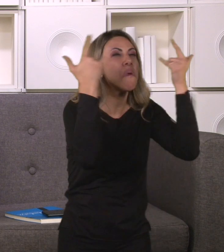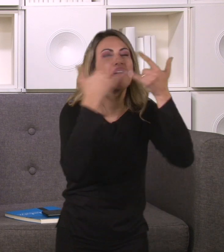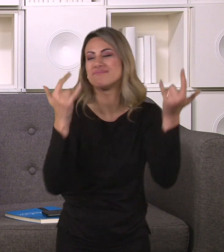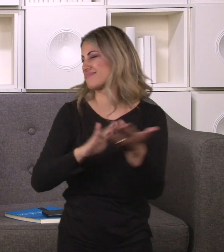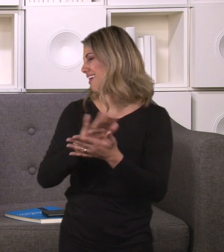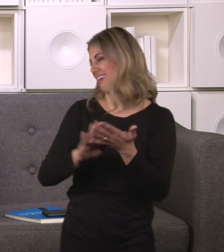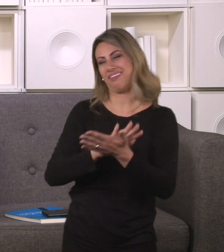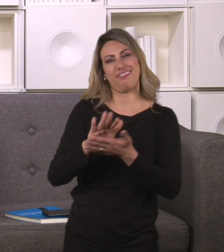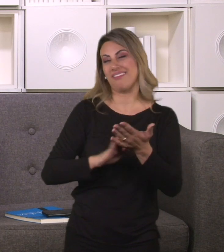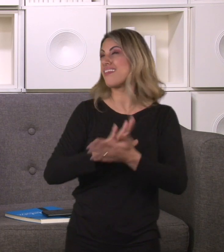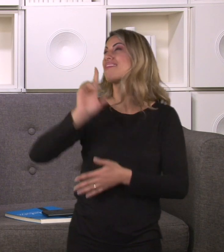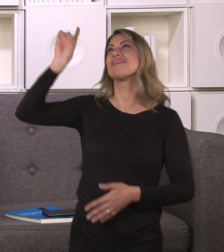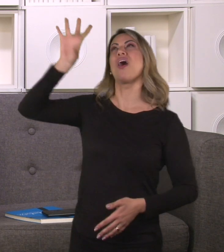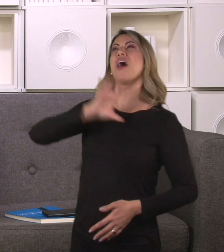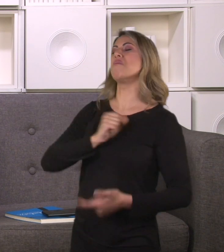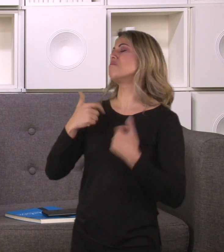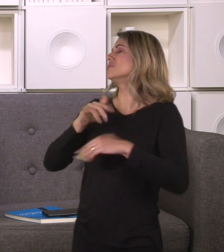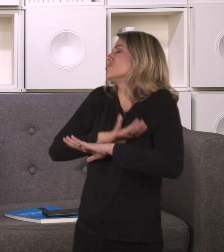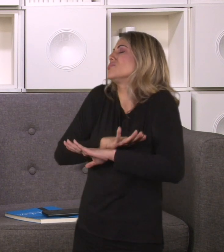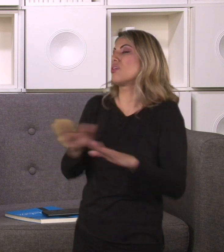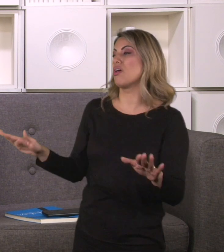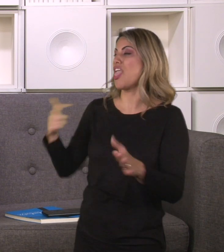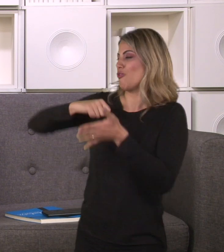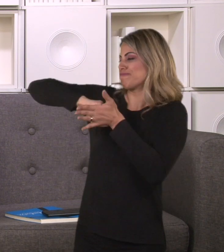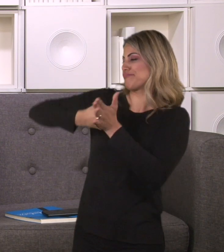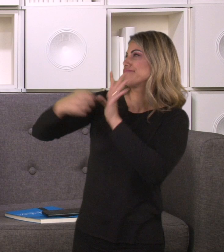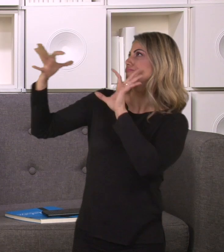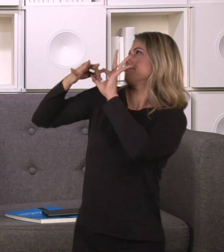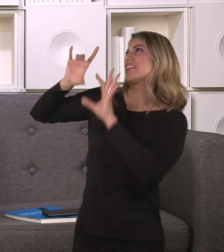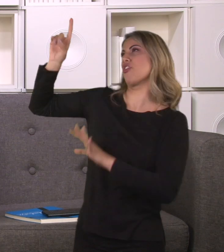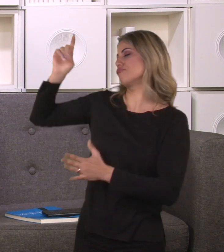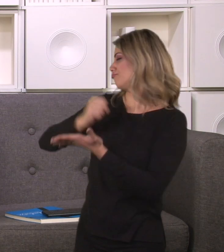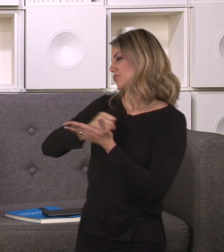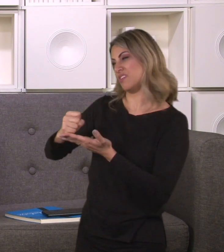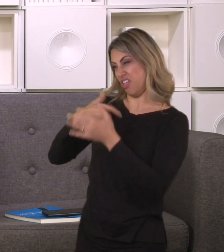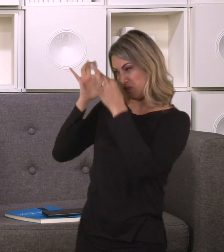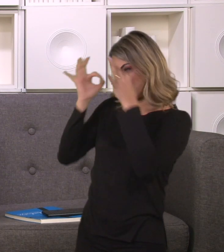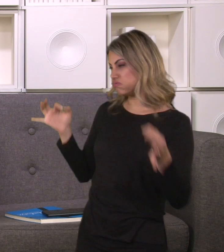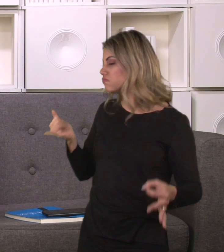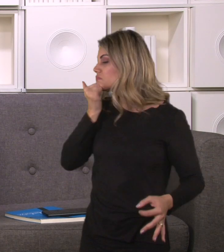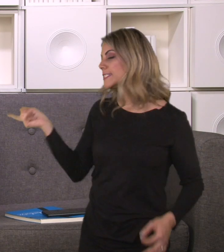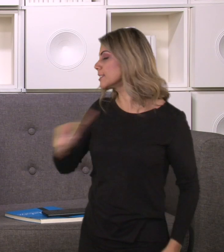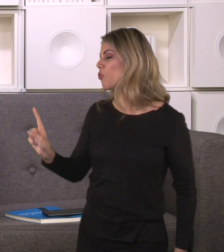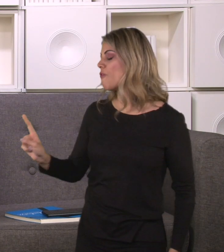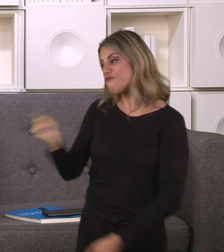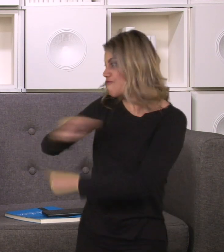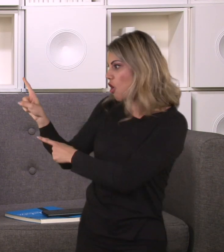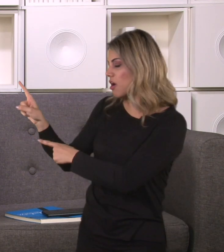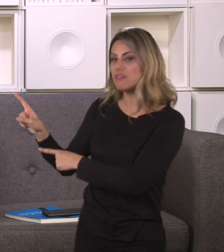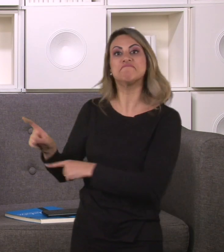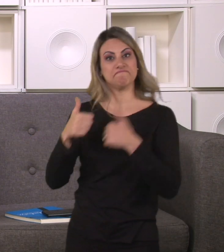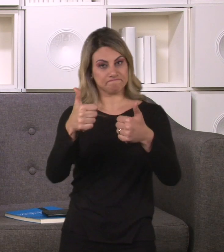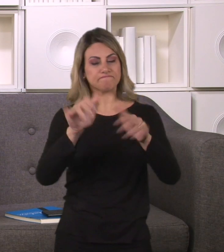acho que no nosso cotidiano. Nós todos lidamos com necessidades legítimas que não são